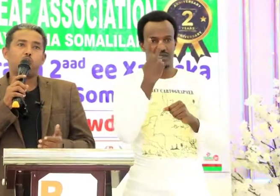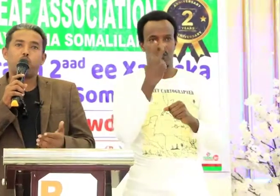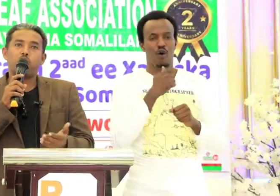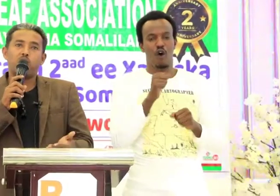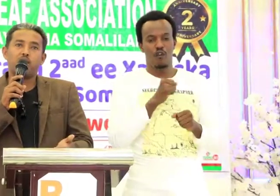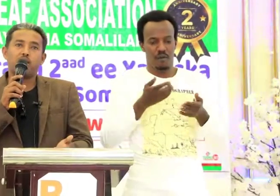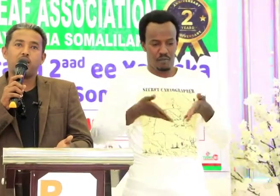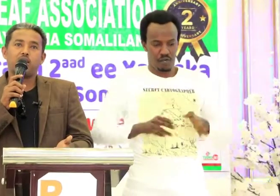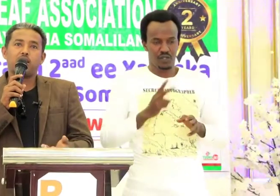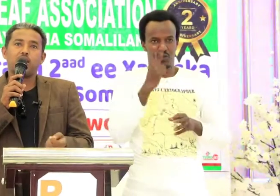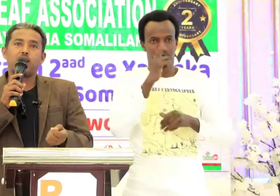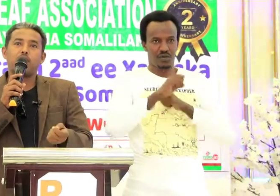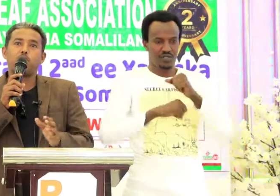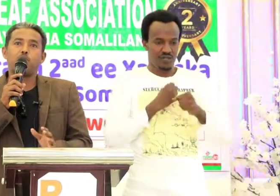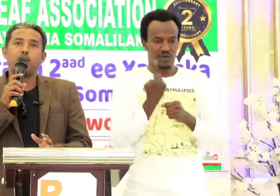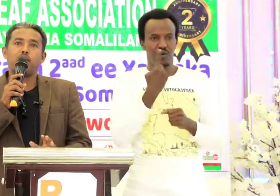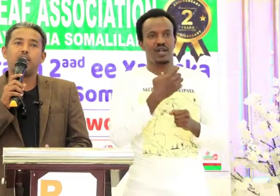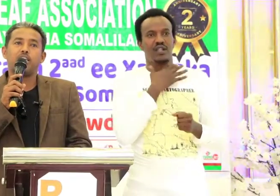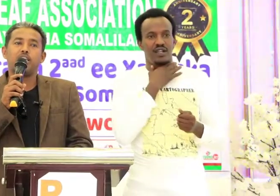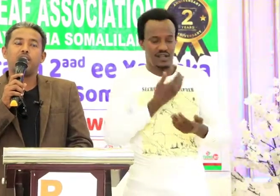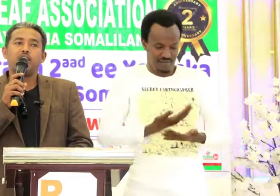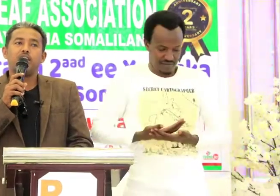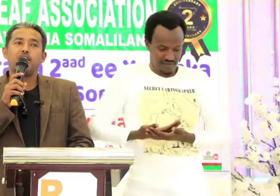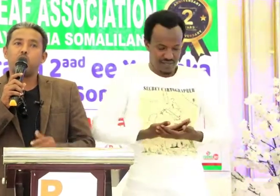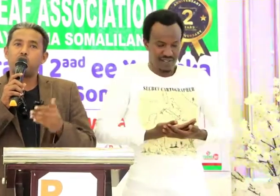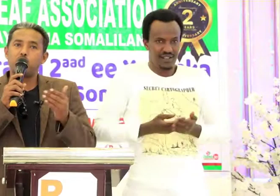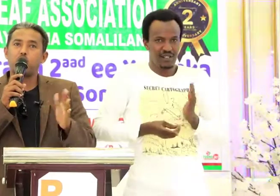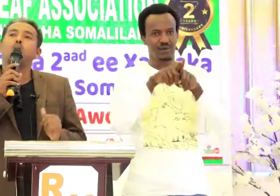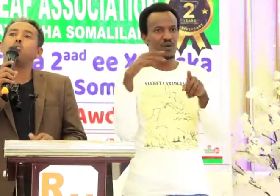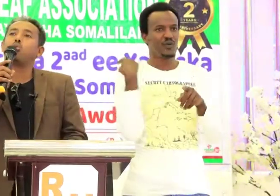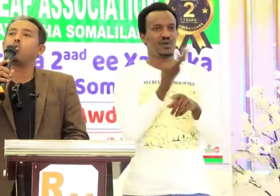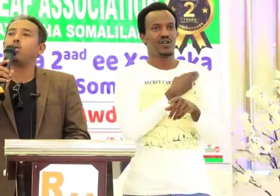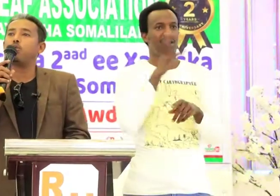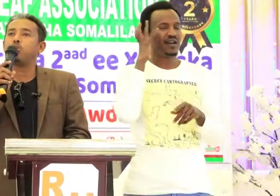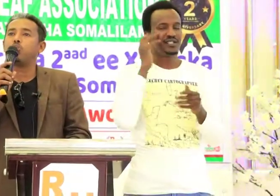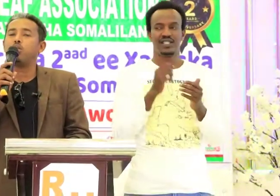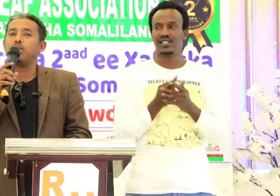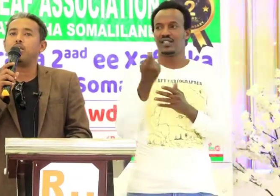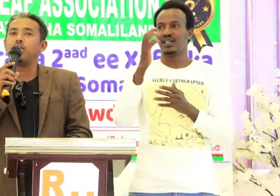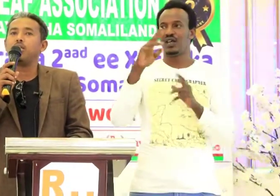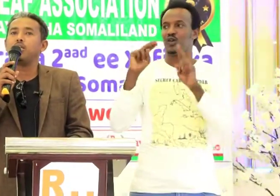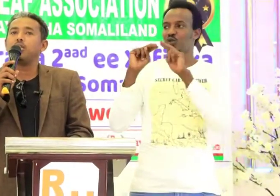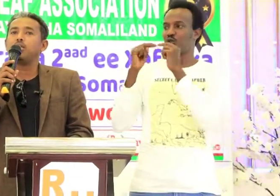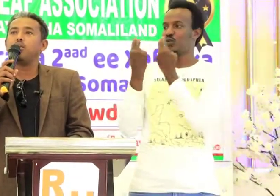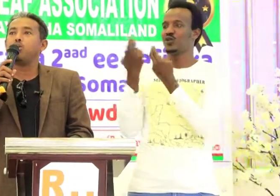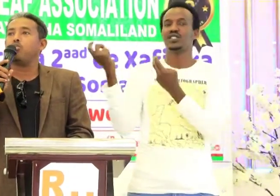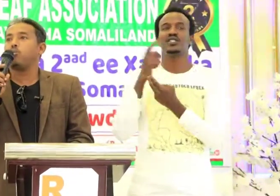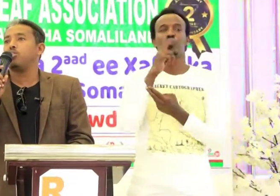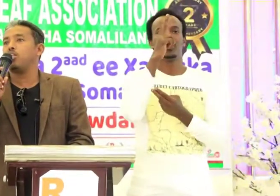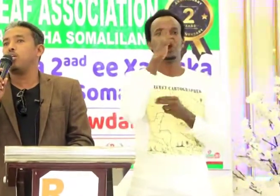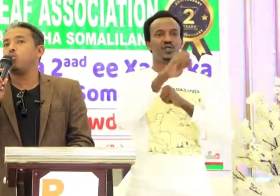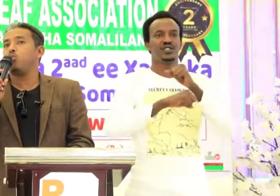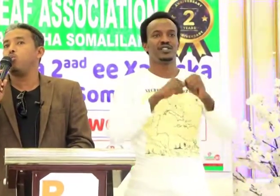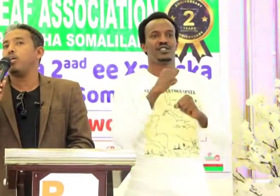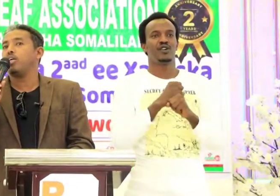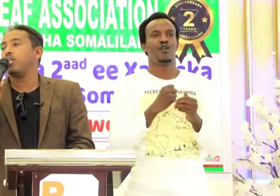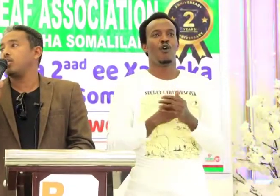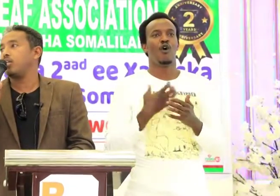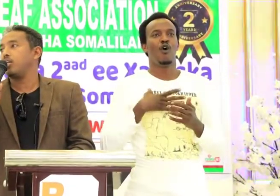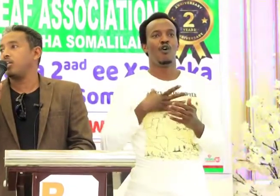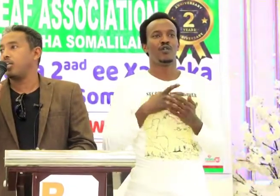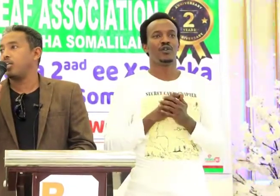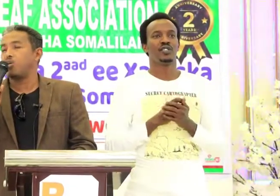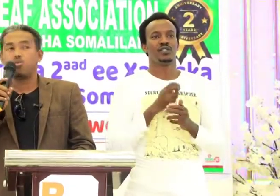Cabdillaahi Cilmi oo ka socday xiriirka kubadda cagta ee Soomaaliland oo goobta ururka uu laba jir weeye, qof laba jirna dee wuxuu u baahan